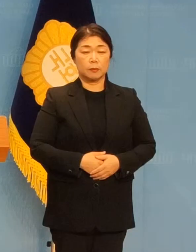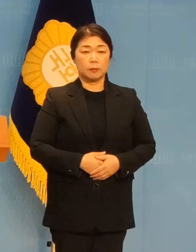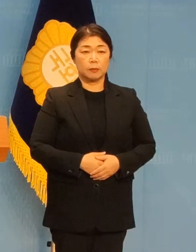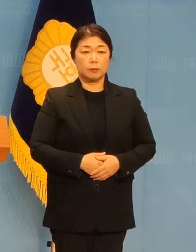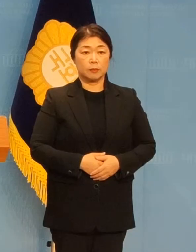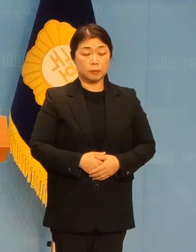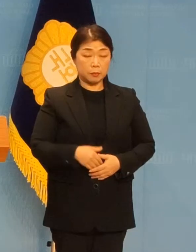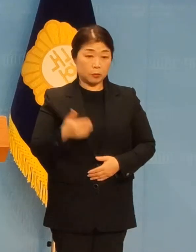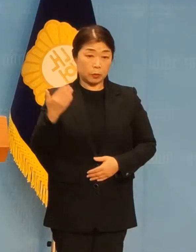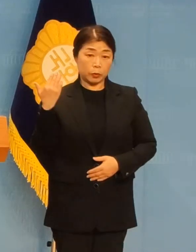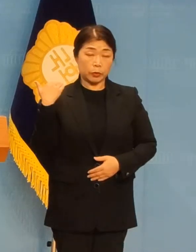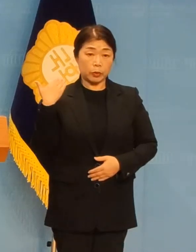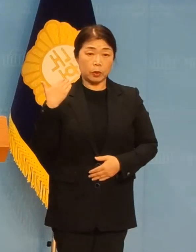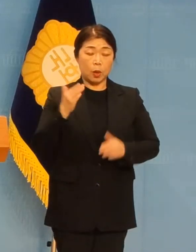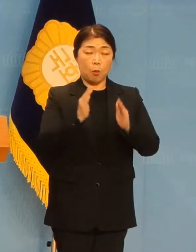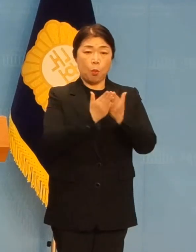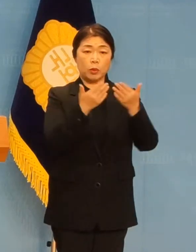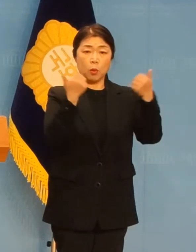지난